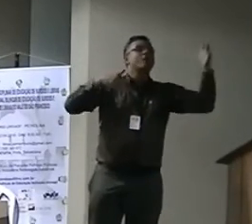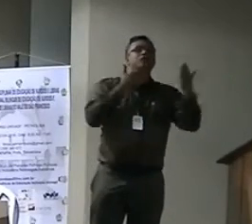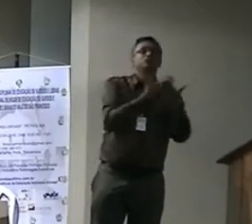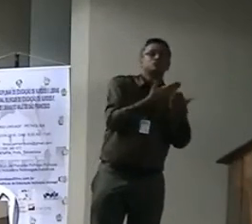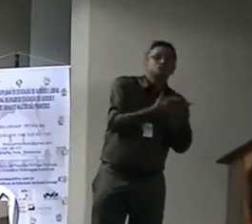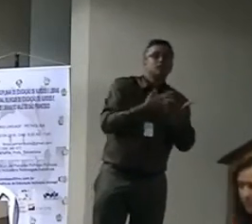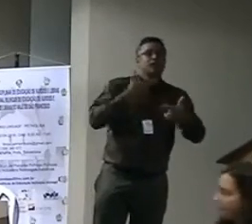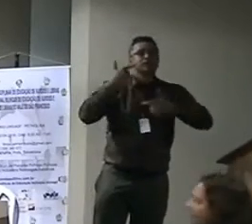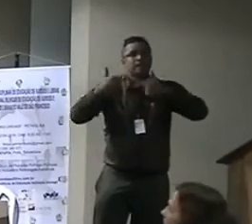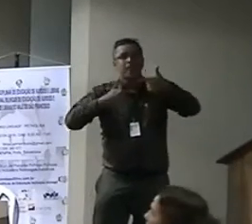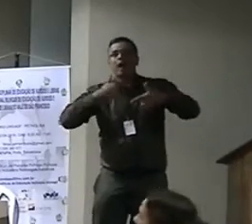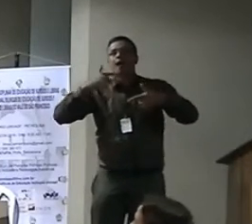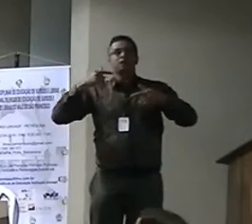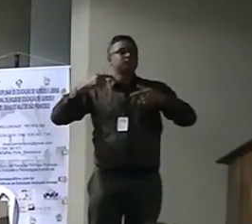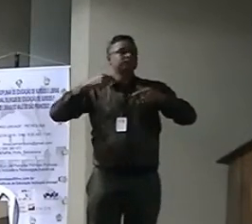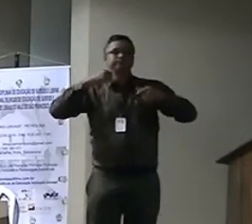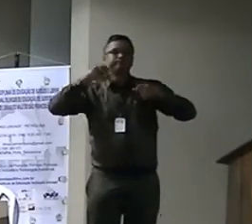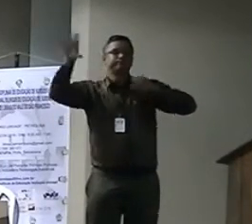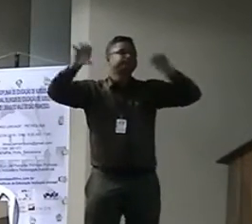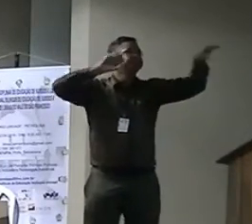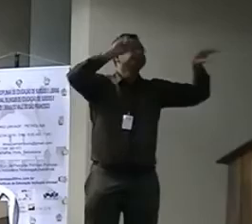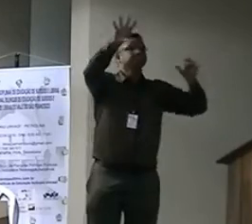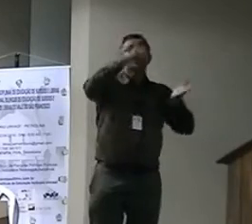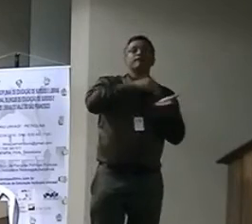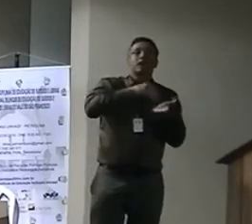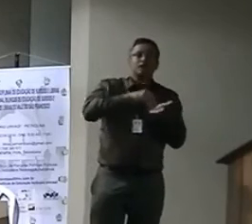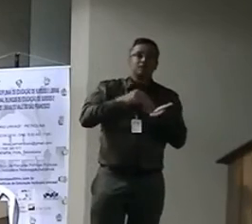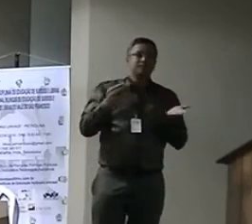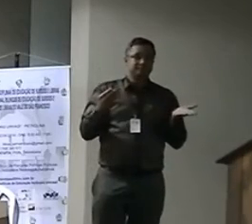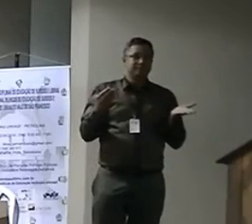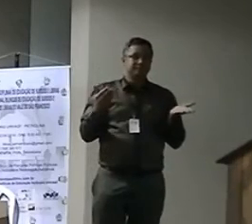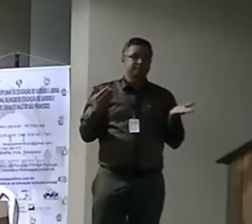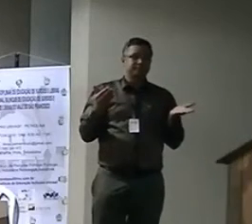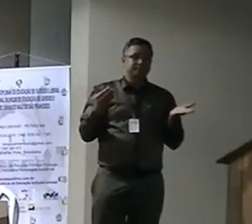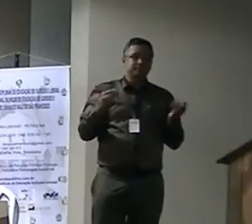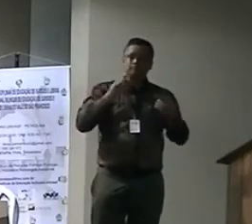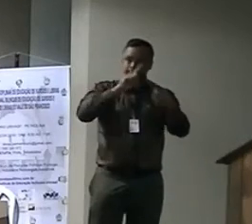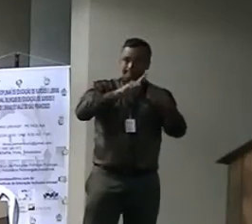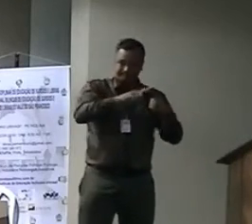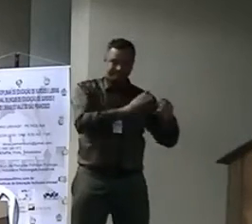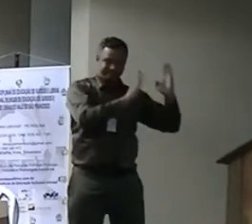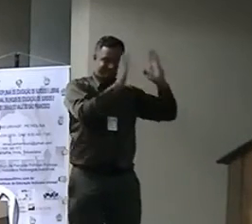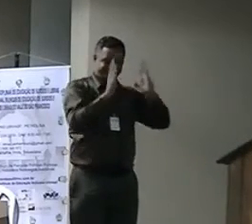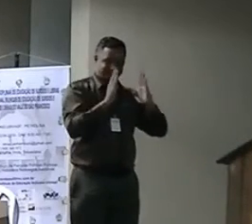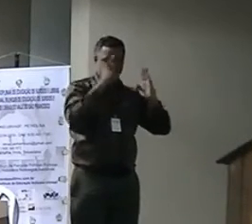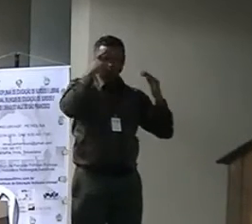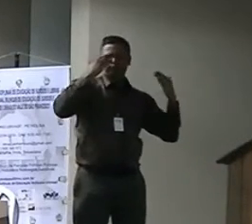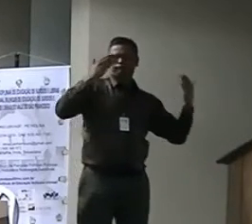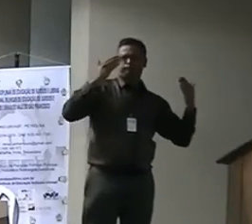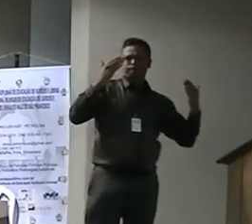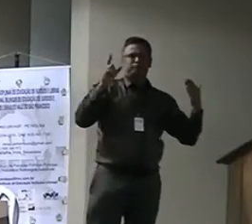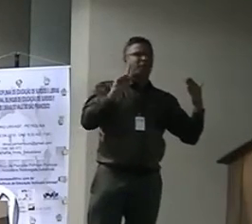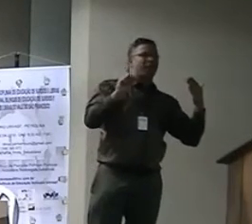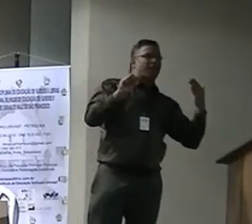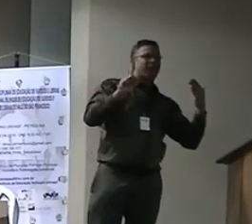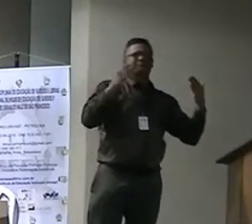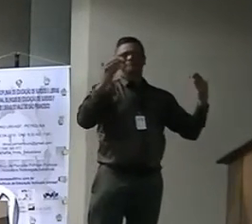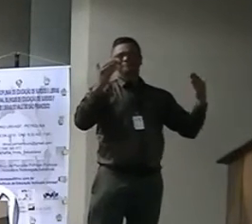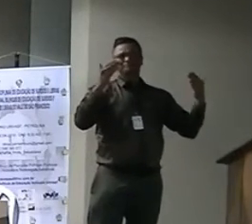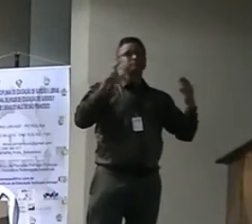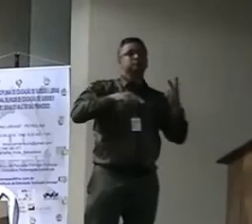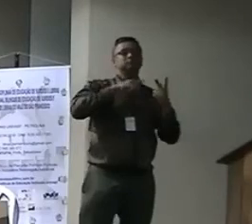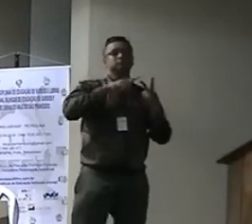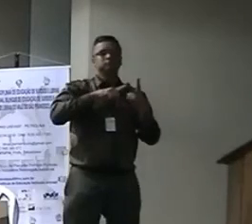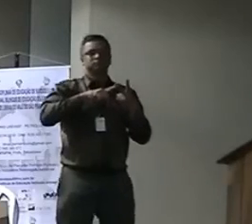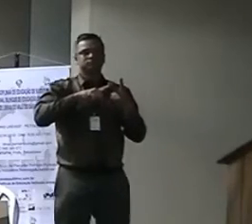precisar trabalhar, e aí começa, né, esse processo. Logo depois da negação, começa a se inquietar, os pais começam uma